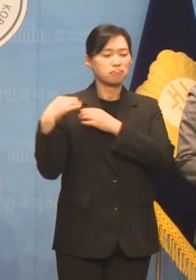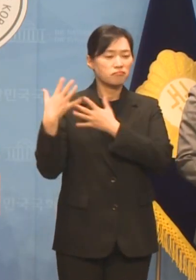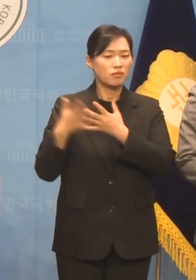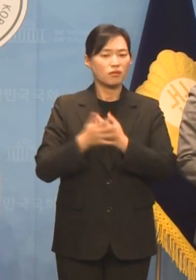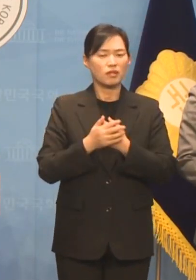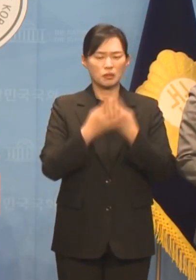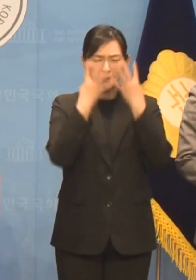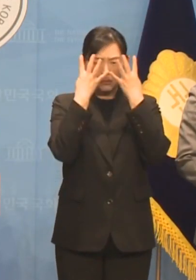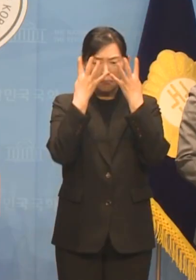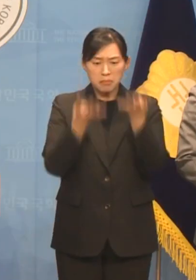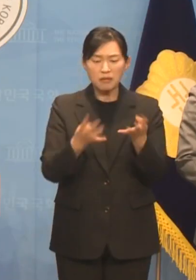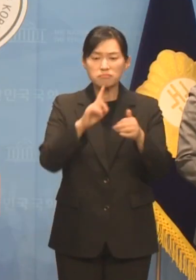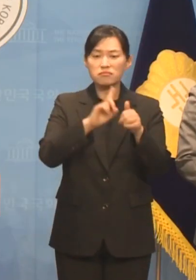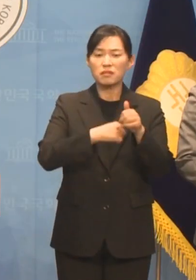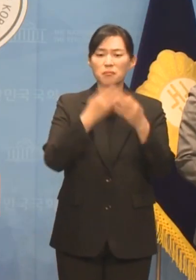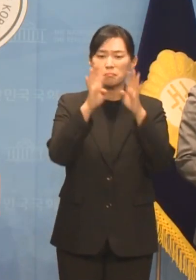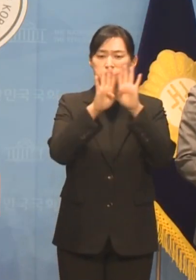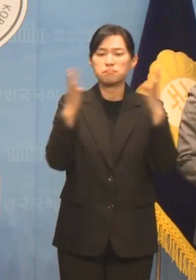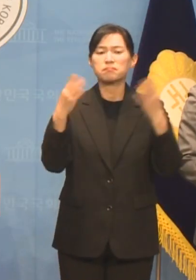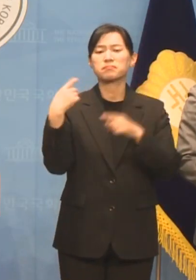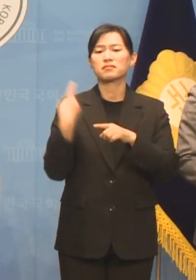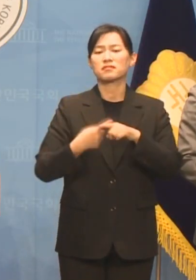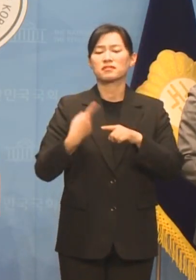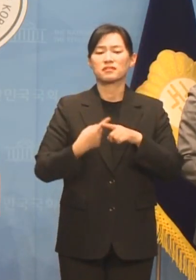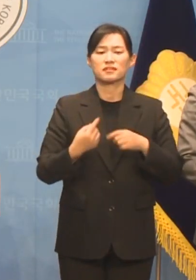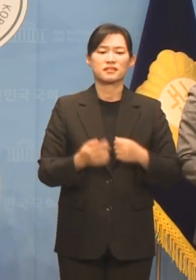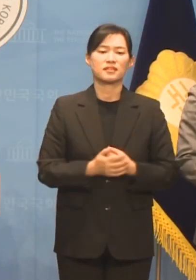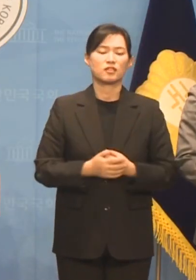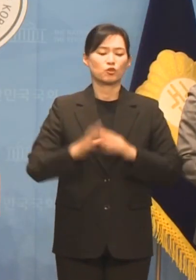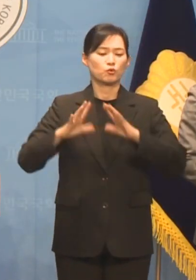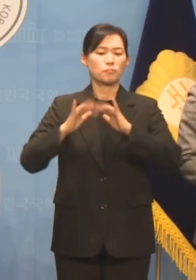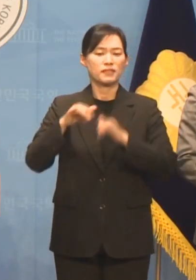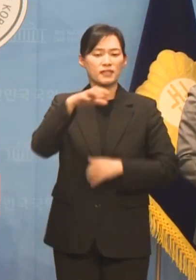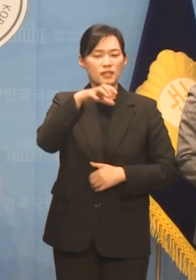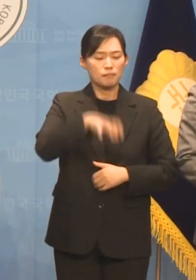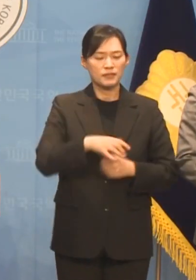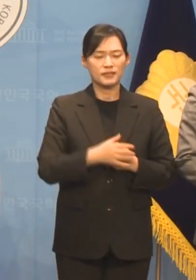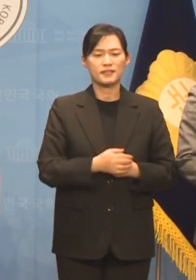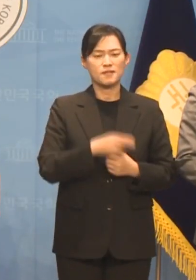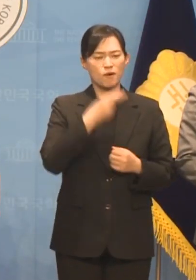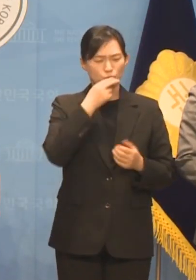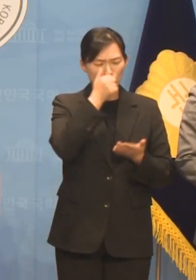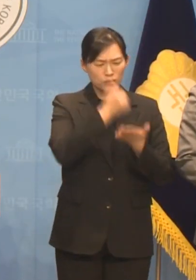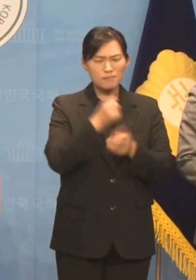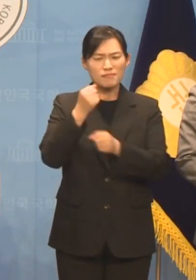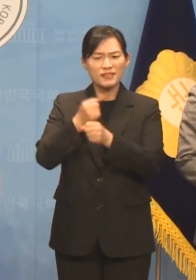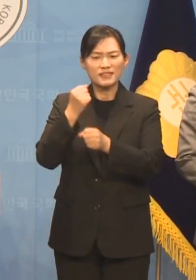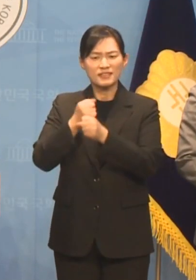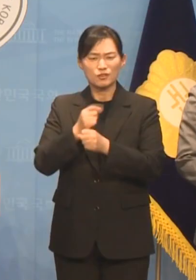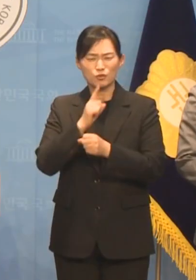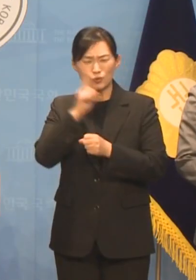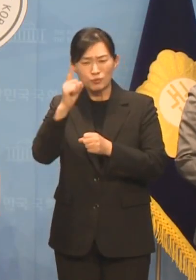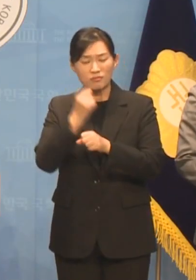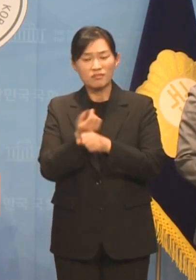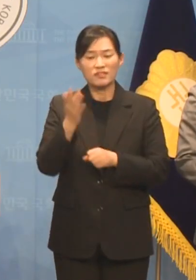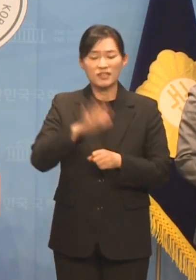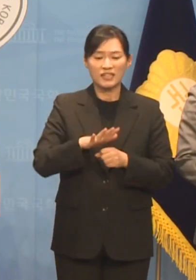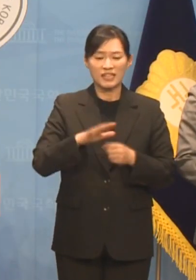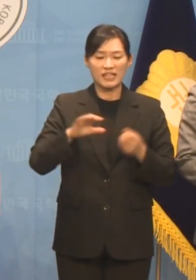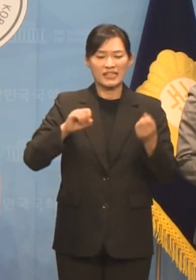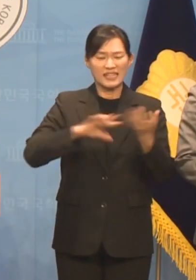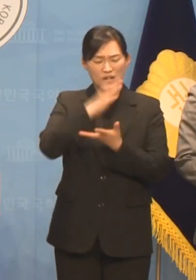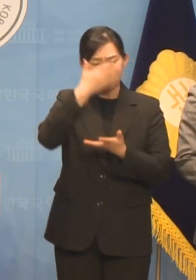예외적으로 교도소 문을 자동으로 열어준 것이다. 국민 앞에선 없는 죄도 만들어내 기소하더니 내란